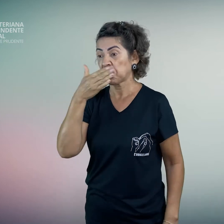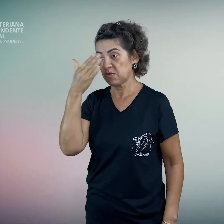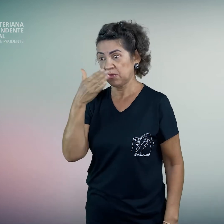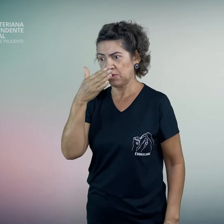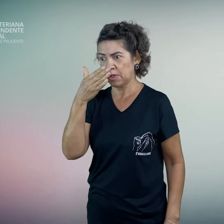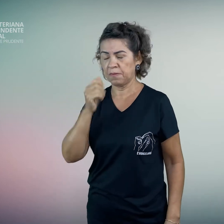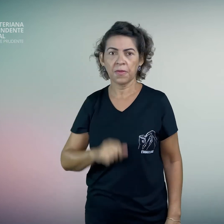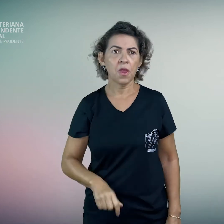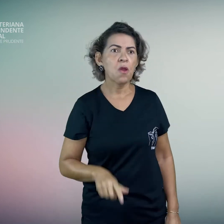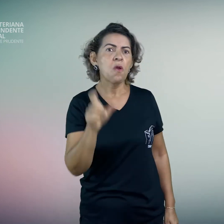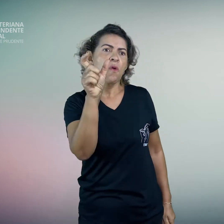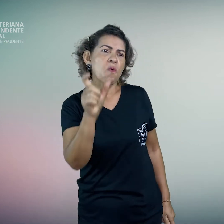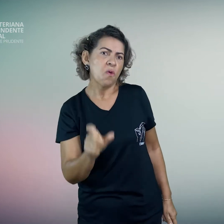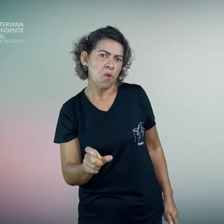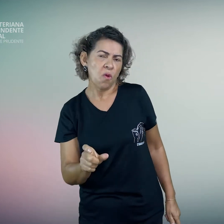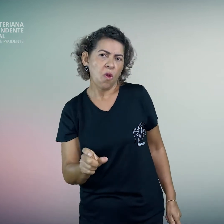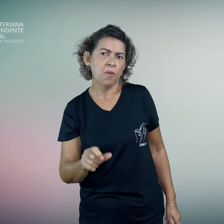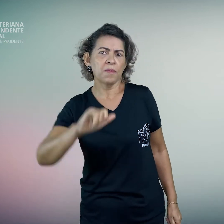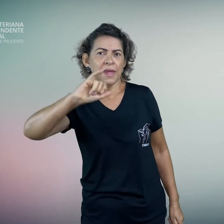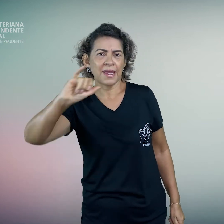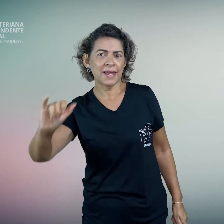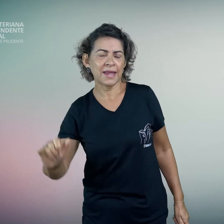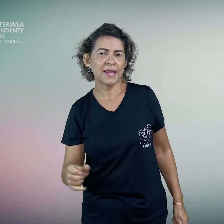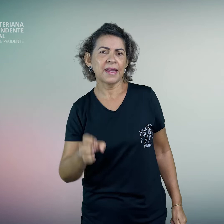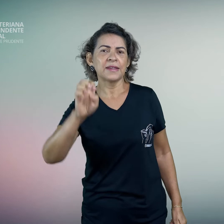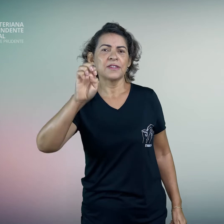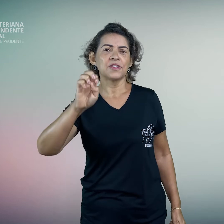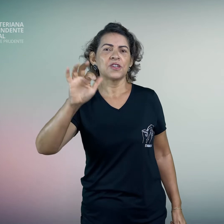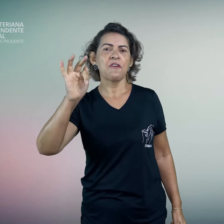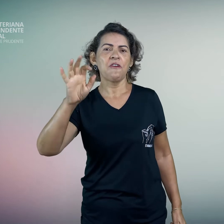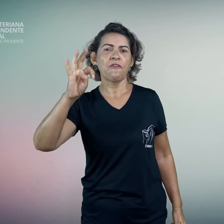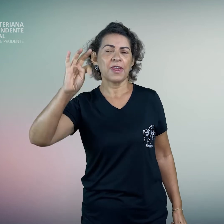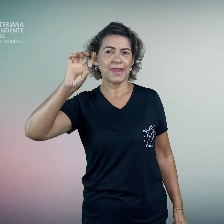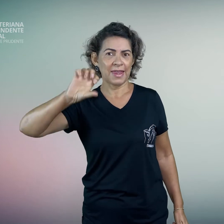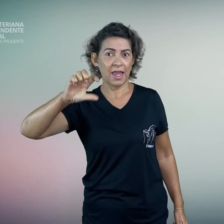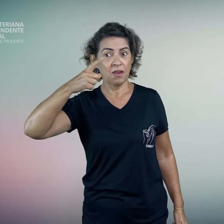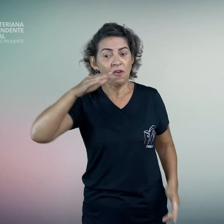Então Jefté fugiu dos seus irmãos e se estabeleceu em Tobi.